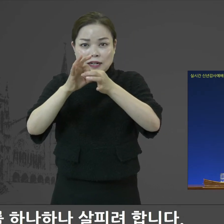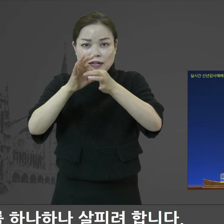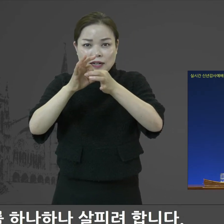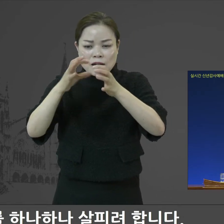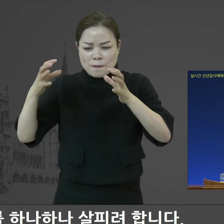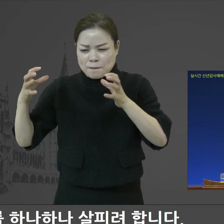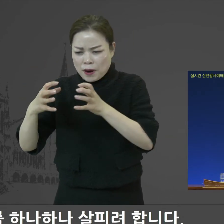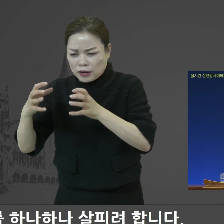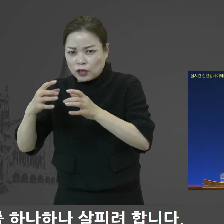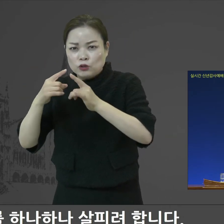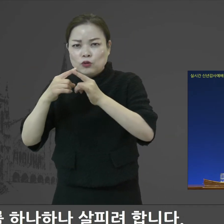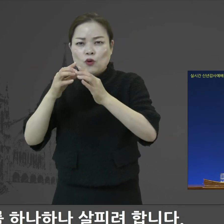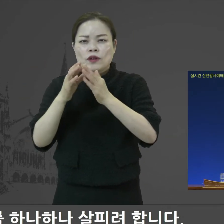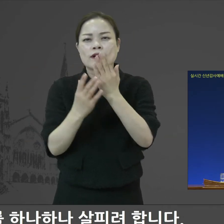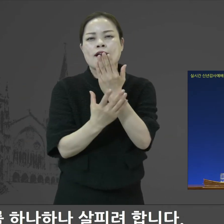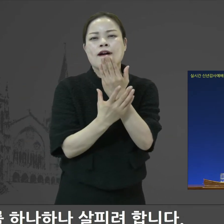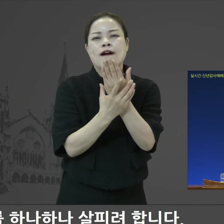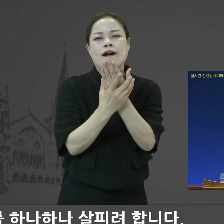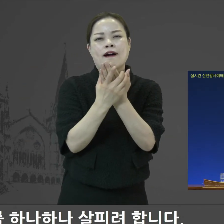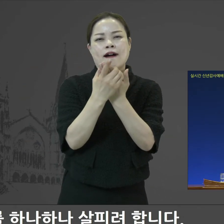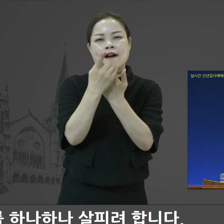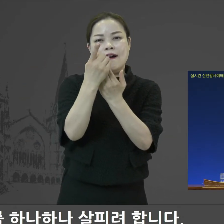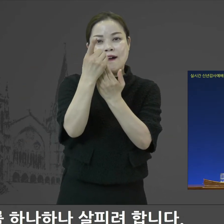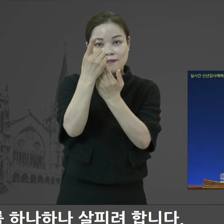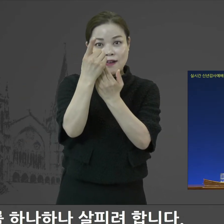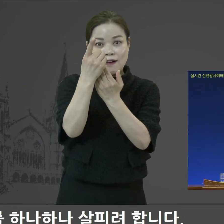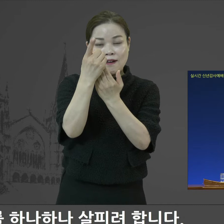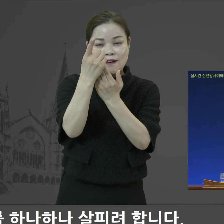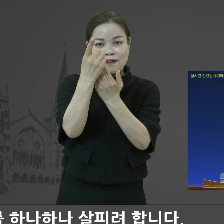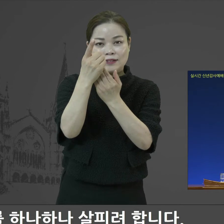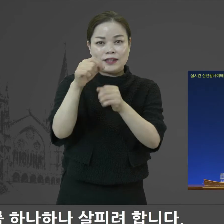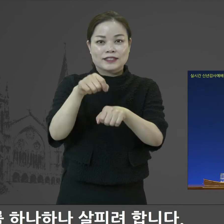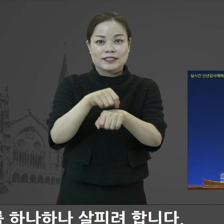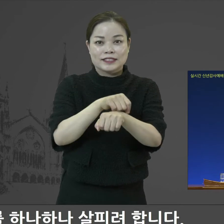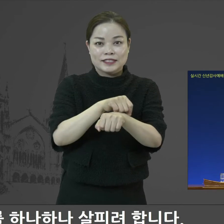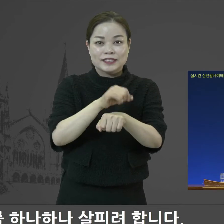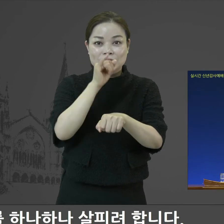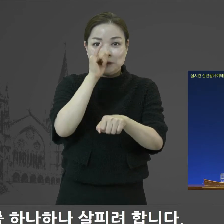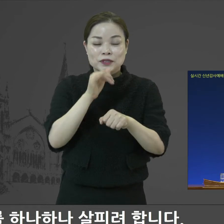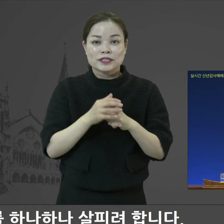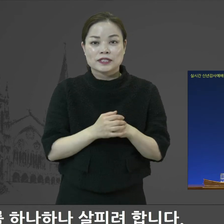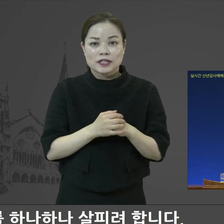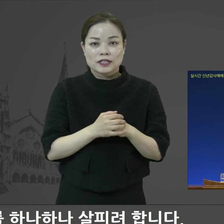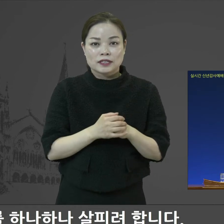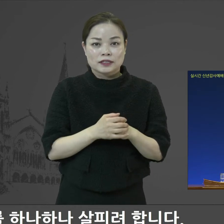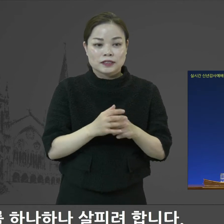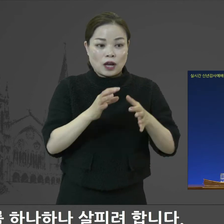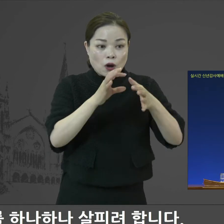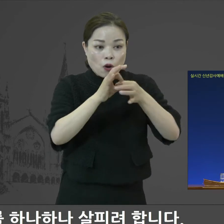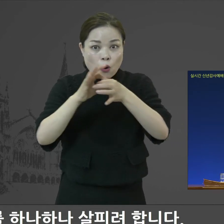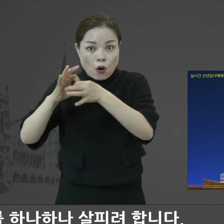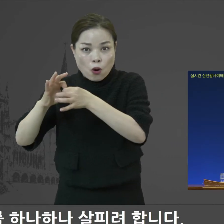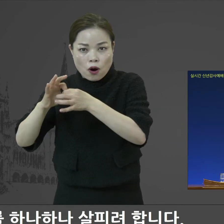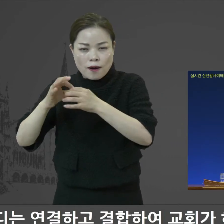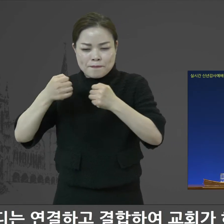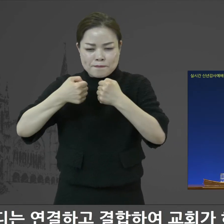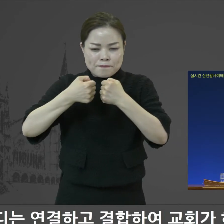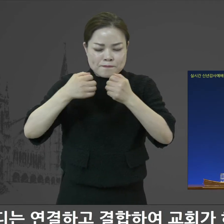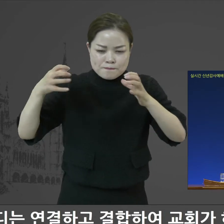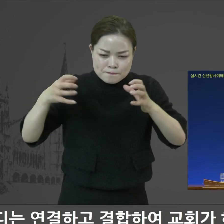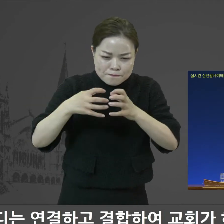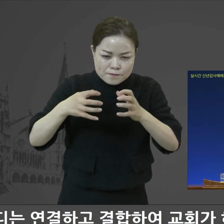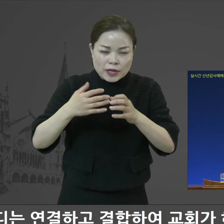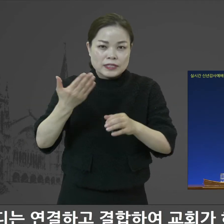결합하여서 교회가 하나 되게 하는 이 특징을 갖고 있습니다. 연결하고 결합되다는 이 말씀은 제가 지난